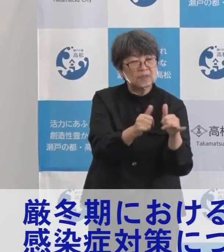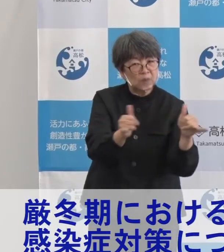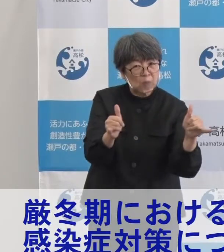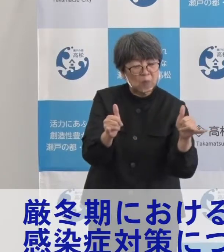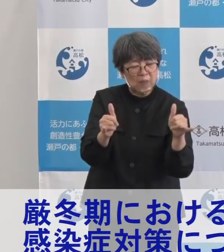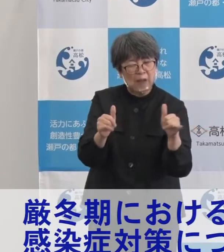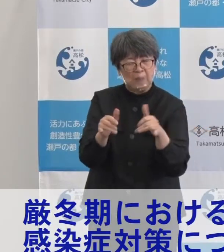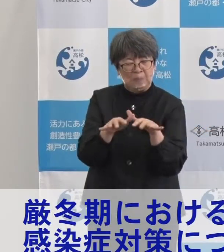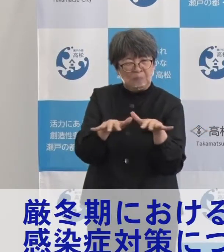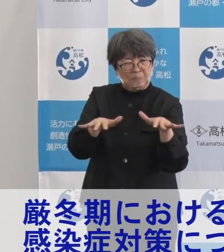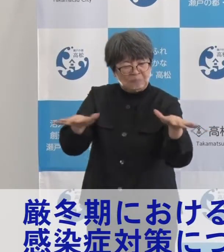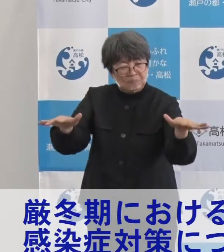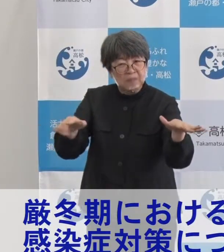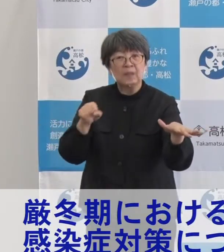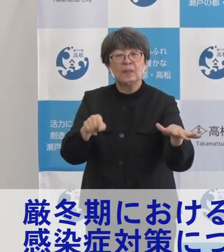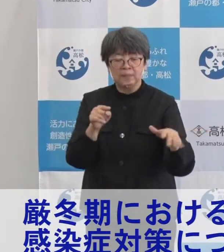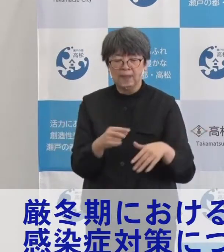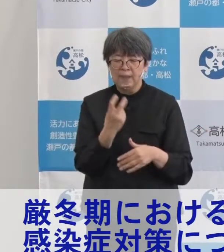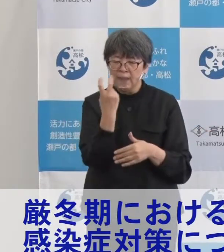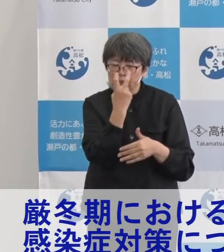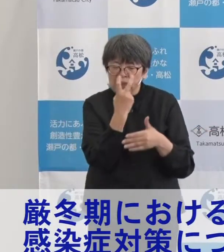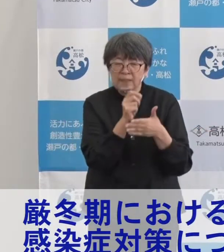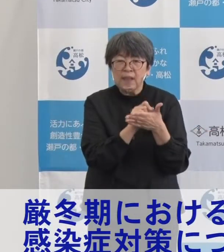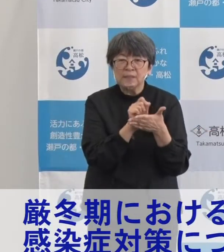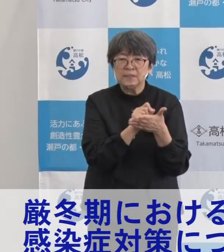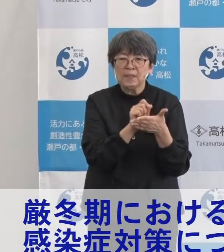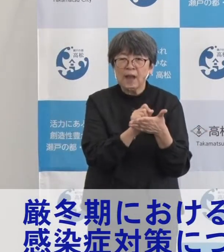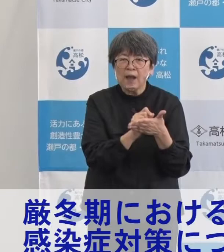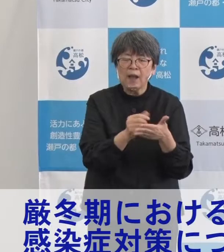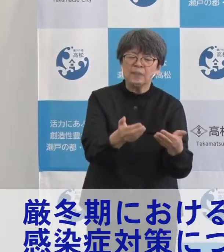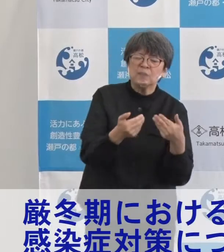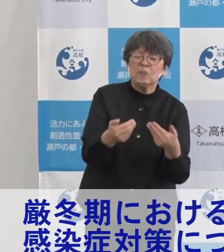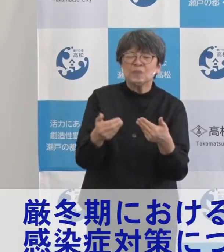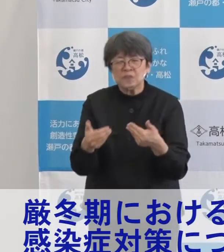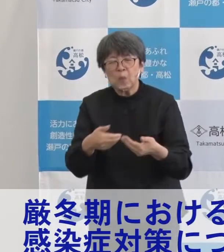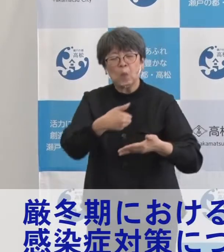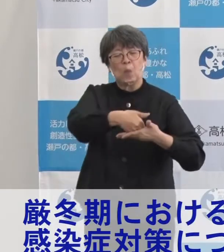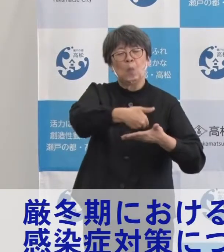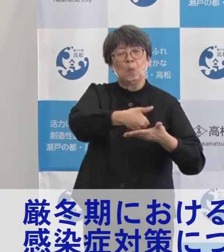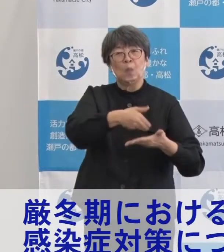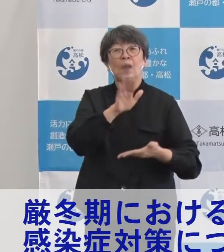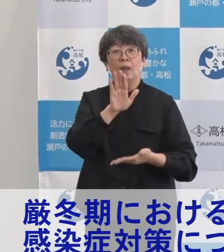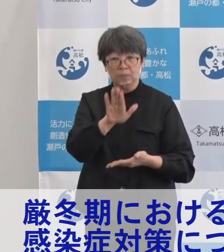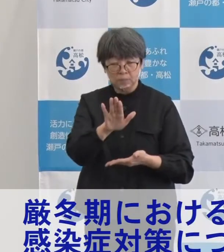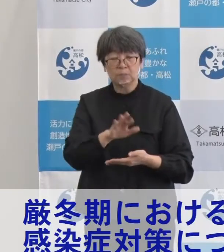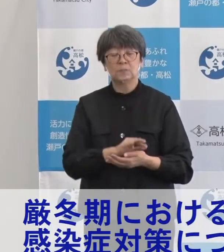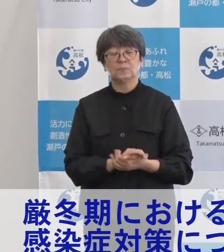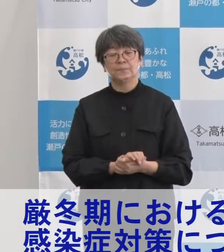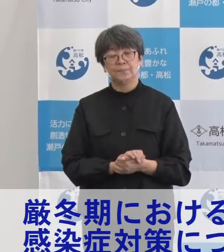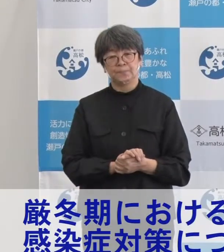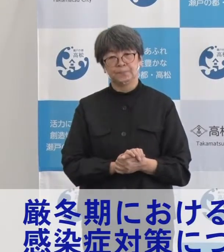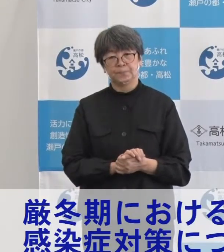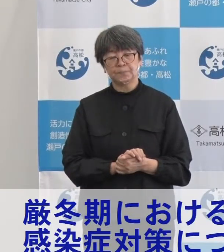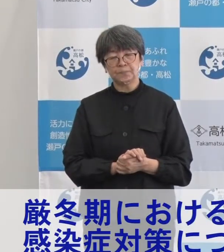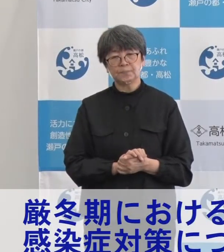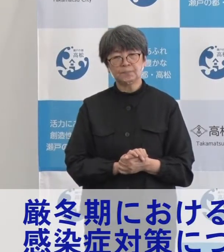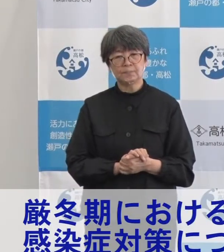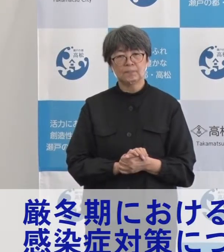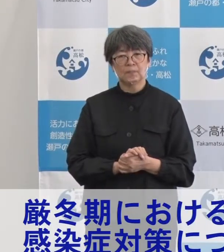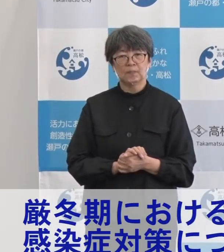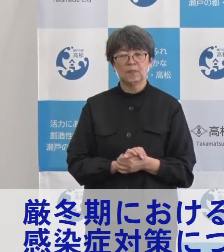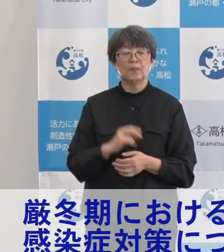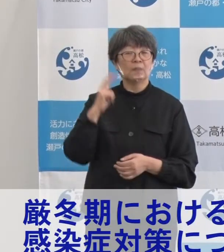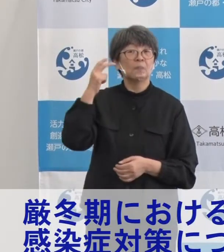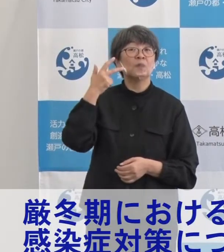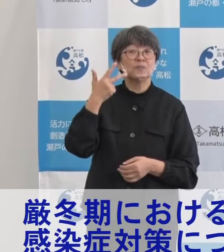続く中で検査に対するニーズが非常に誰かマダムしてきているということでございまして高橋の